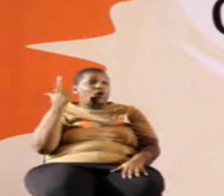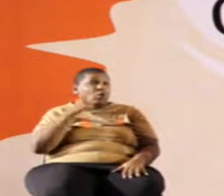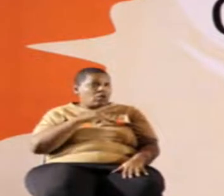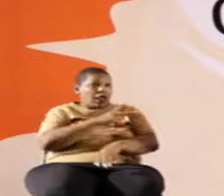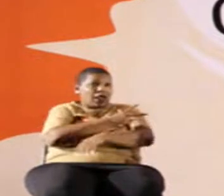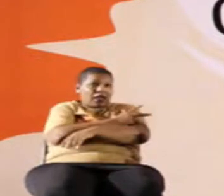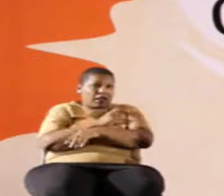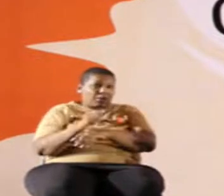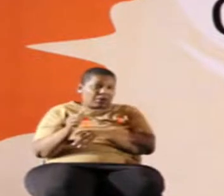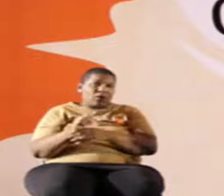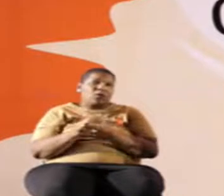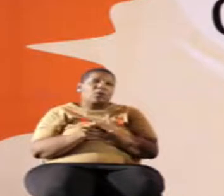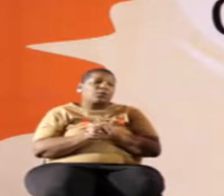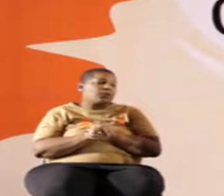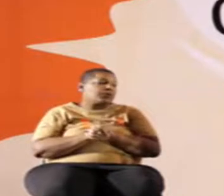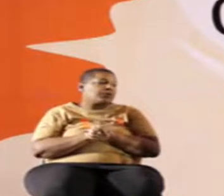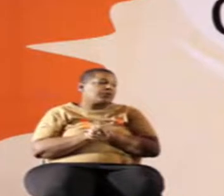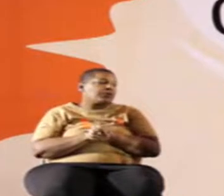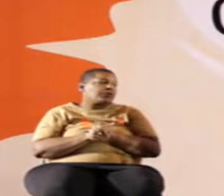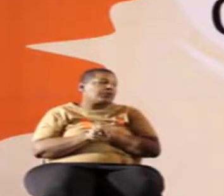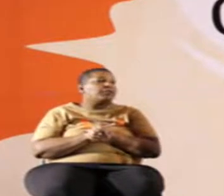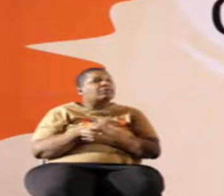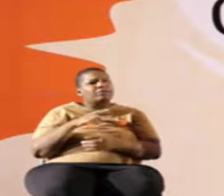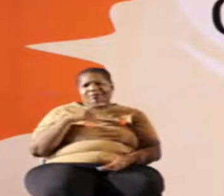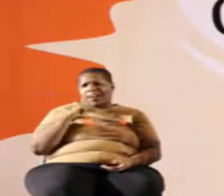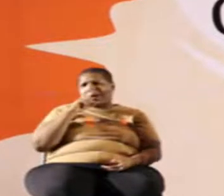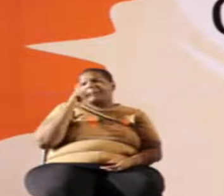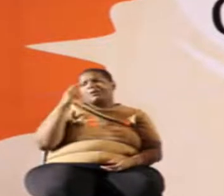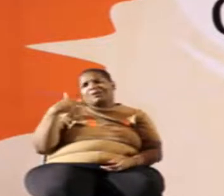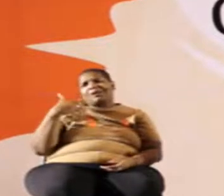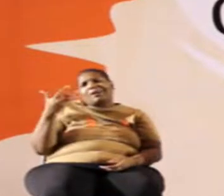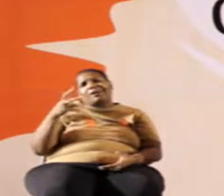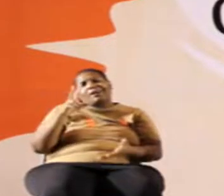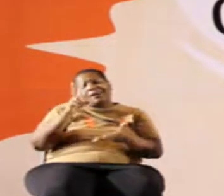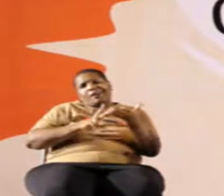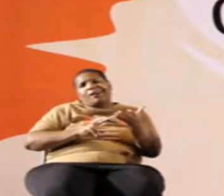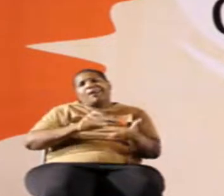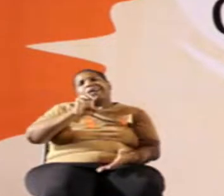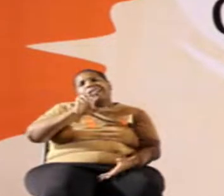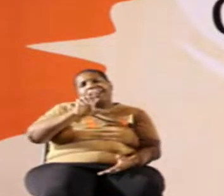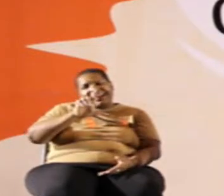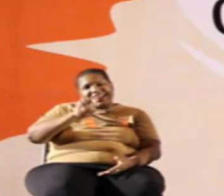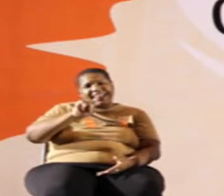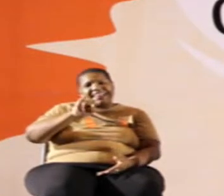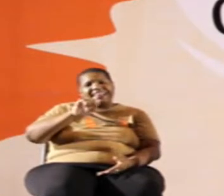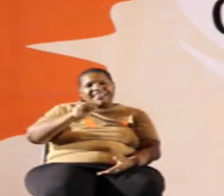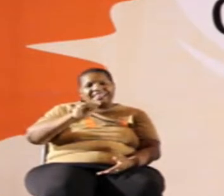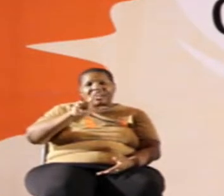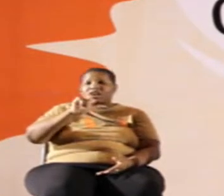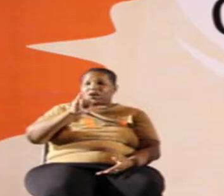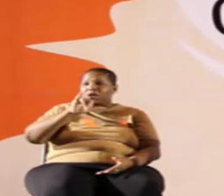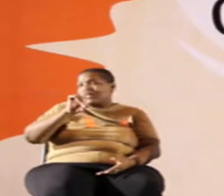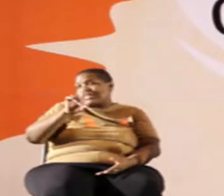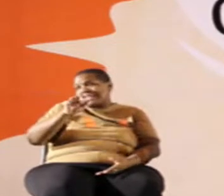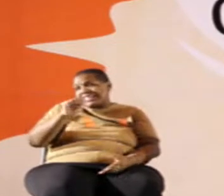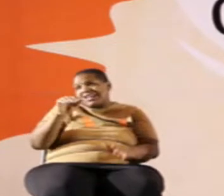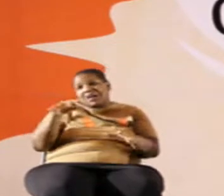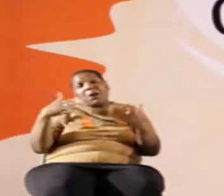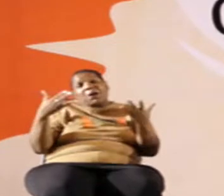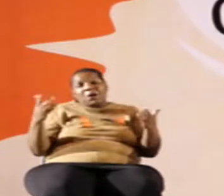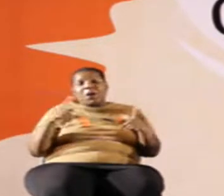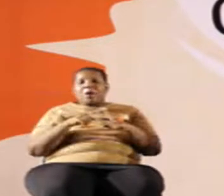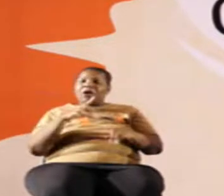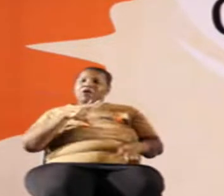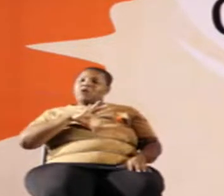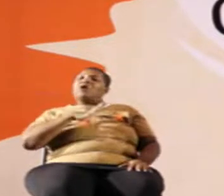campeão. Então, é muita petulância, não é, querer ler Elisa Lucinda? Mas, enfim, a